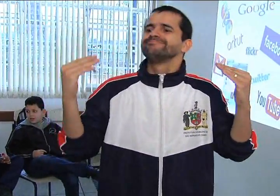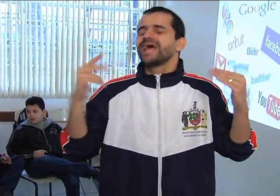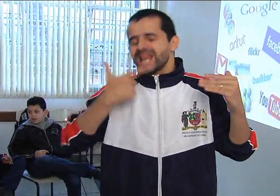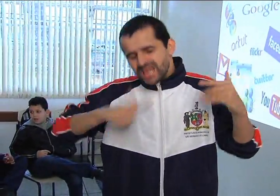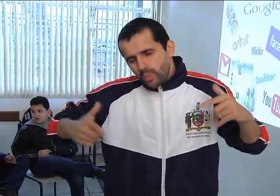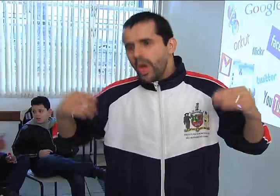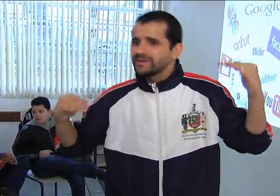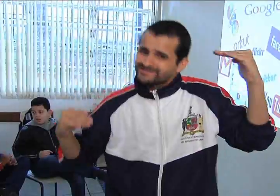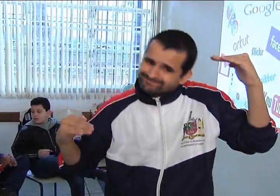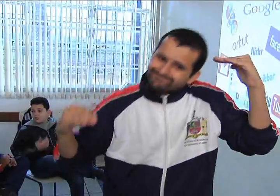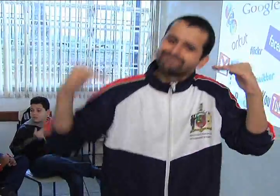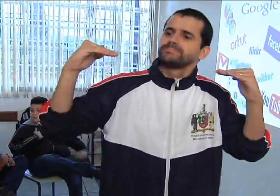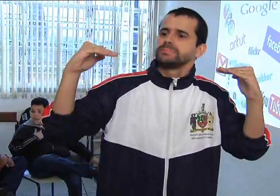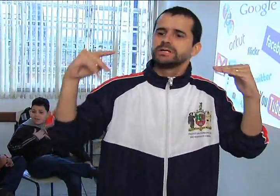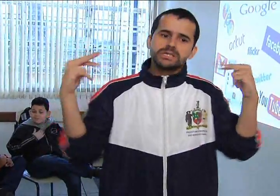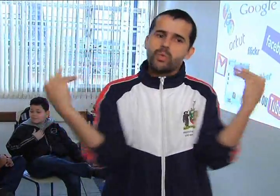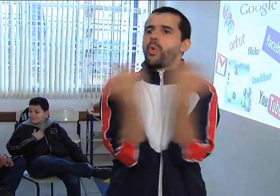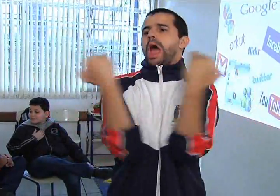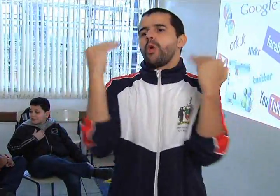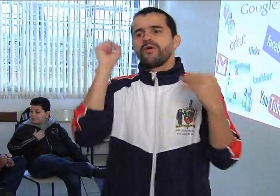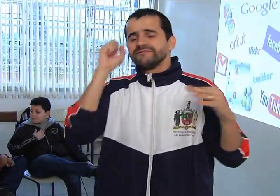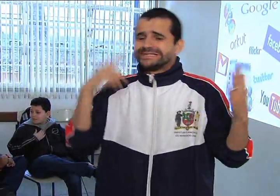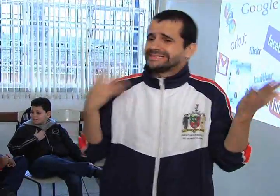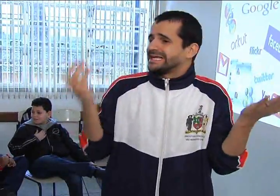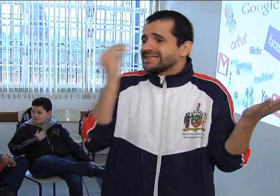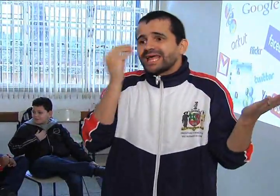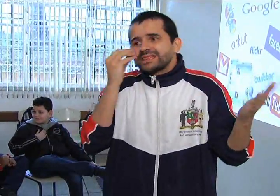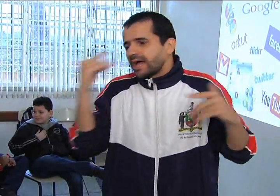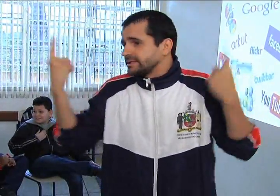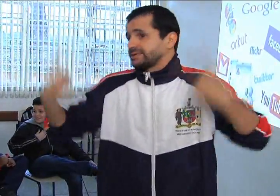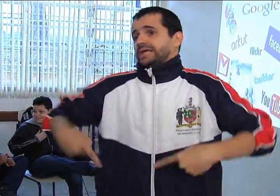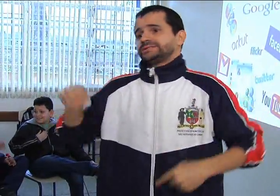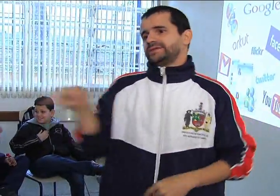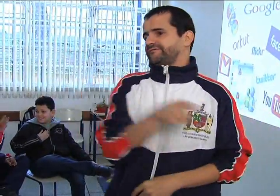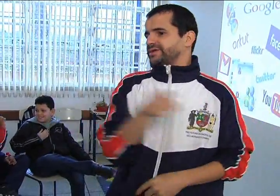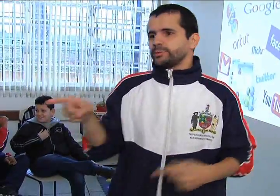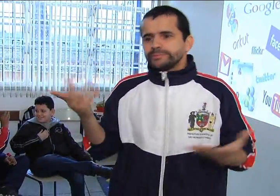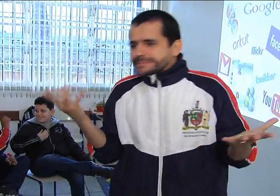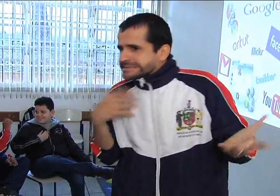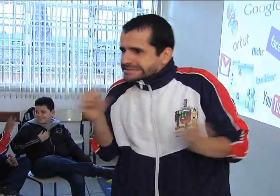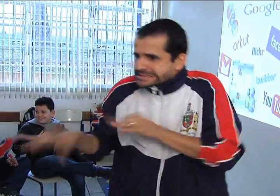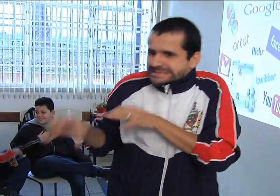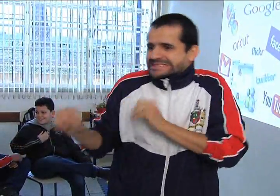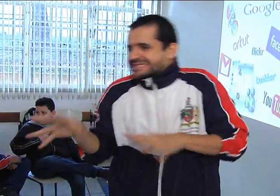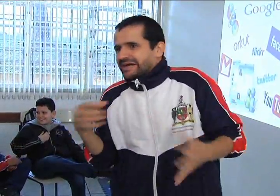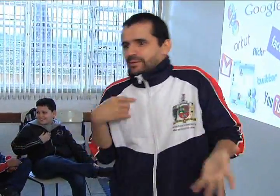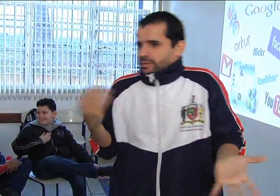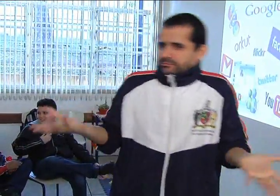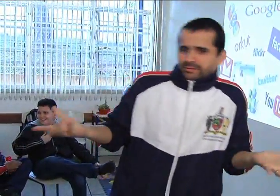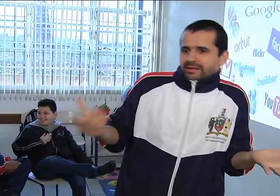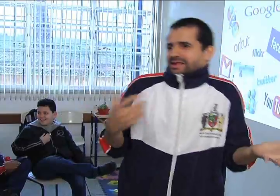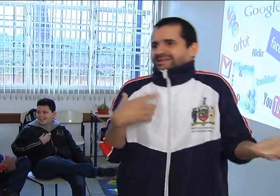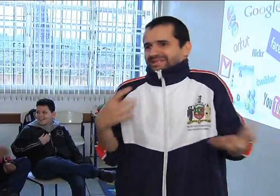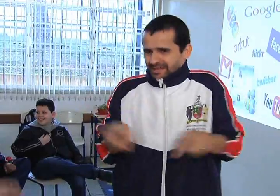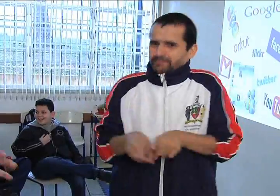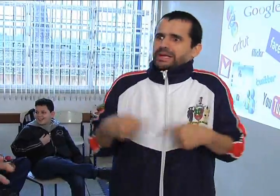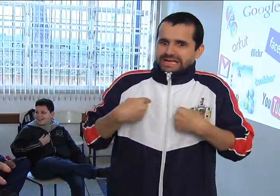muito diferente. Esse é o desafio de como integrar o ouvinte e o surdo no mesmo espaço, porque